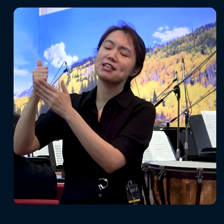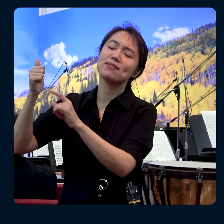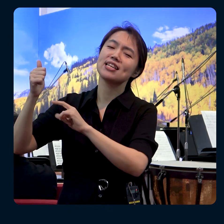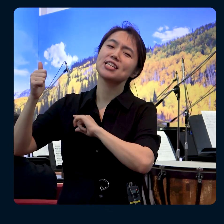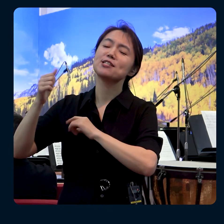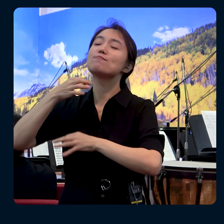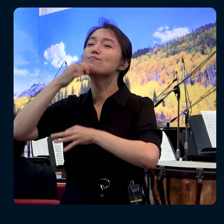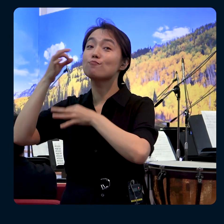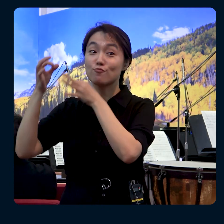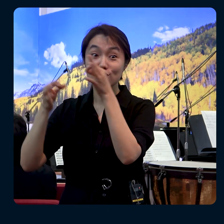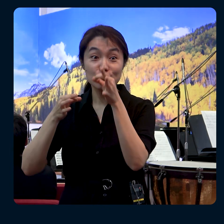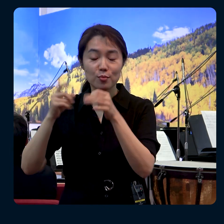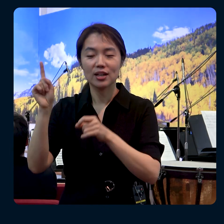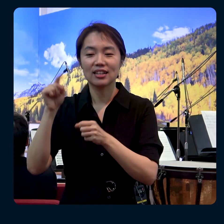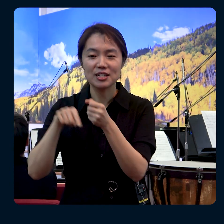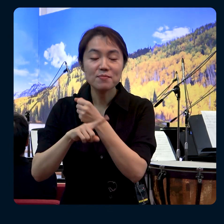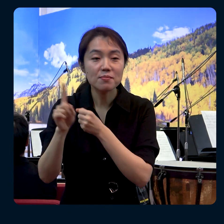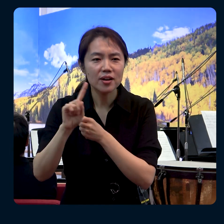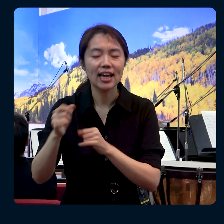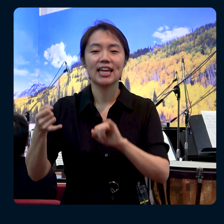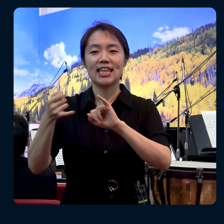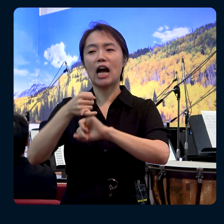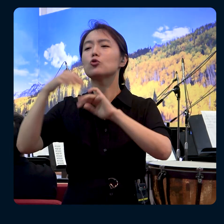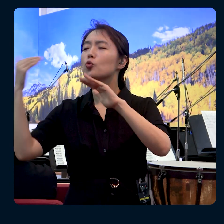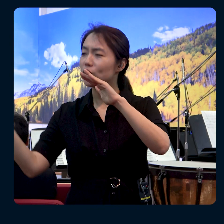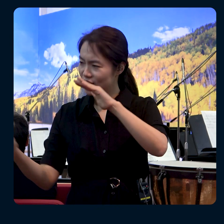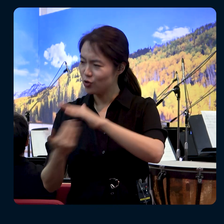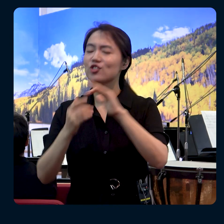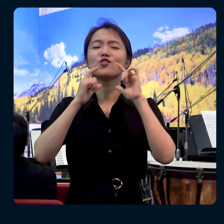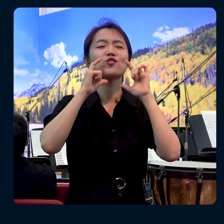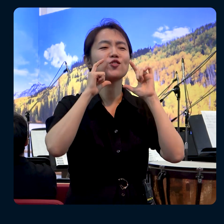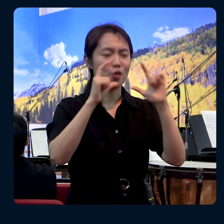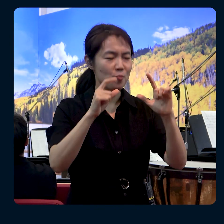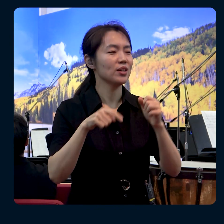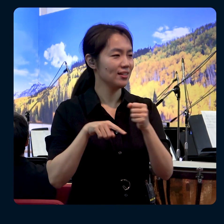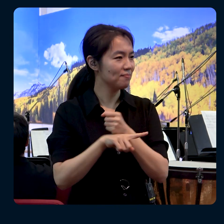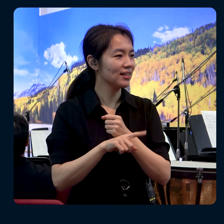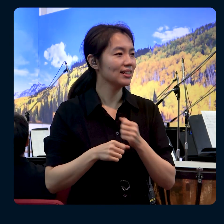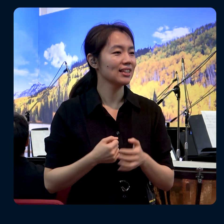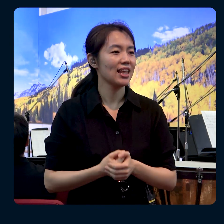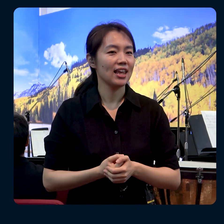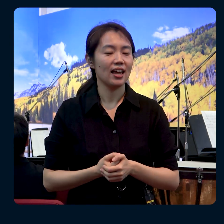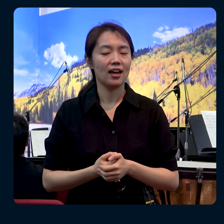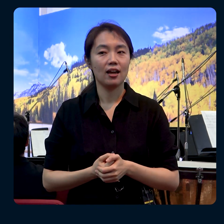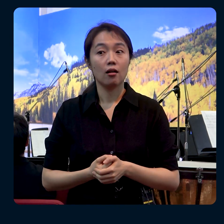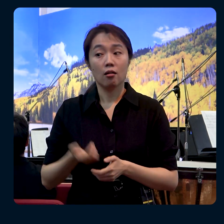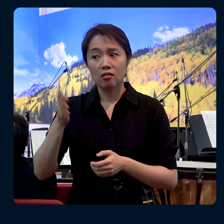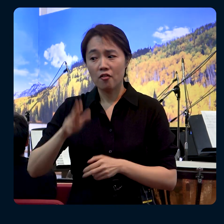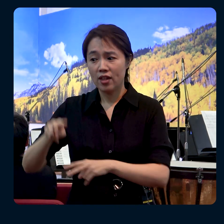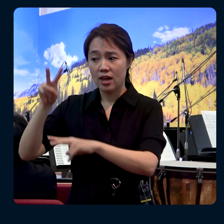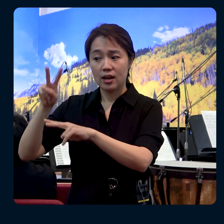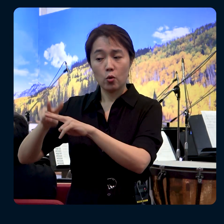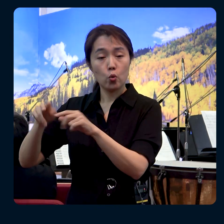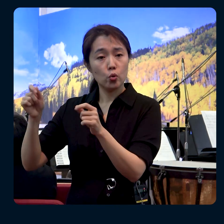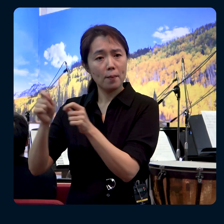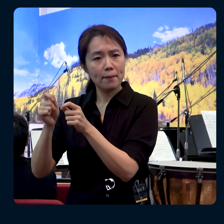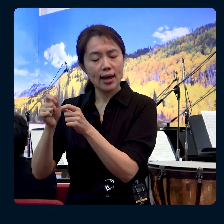언약이 이제 성취된 것을 선포했다, 그 뜻이에요. 자, 그러나 결국 거기에 계속 있을 수는